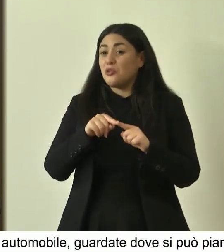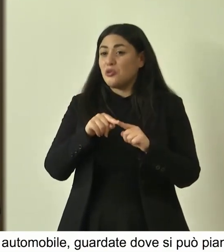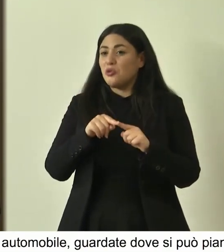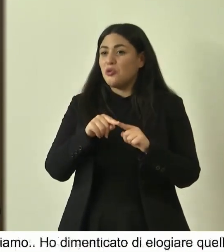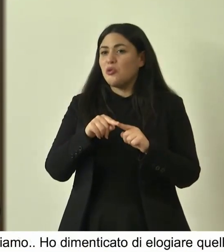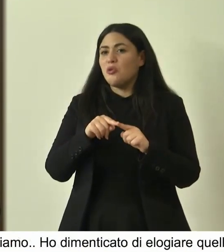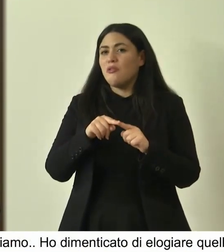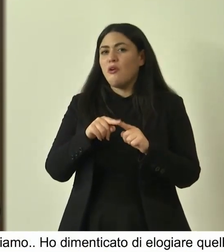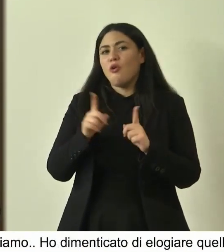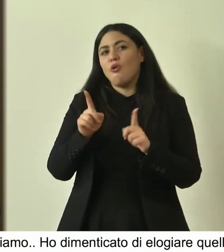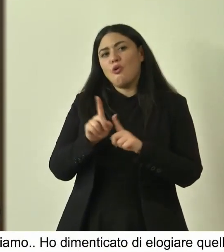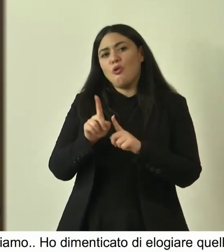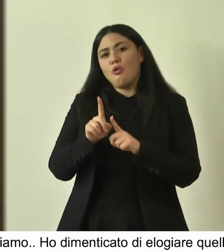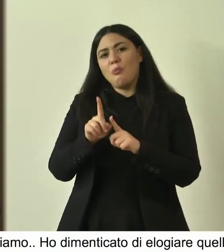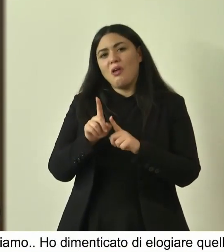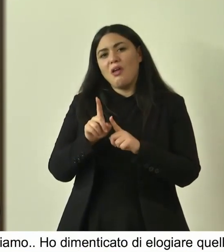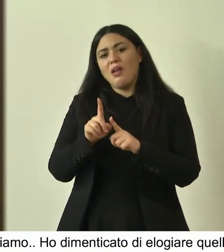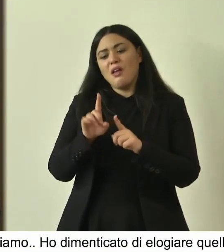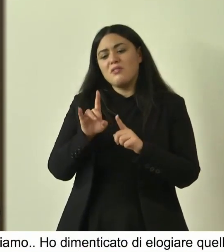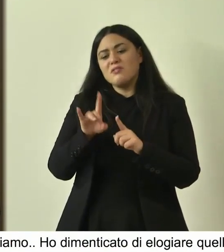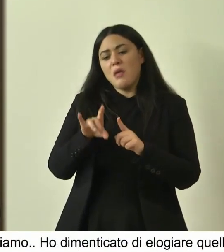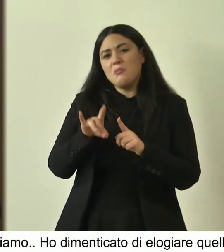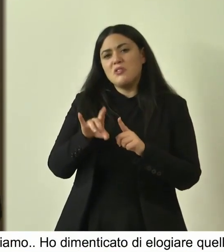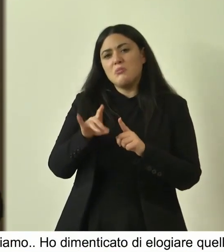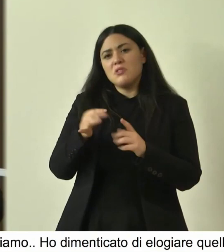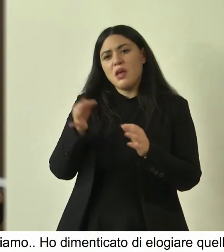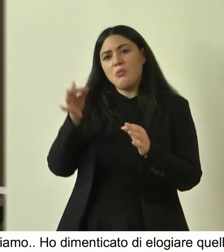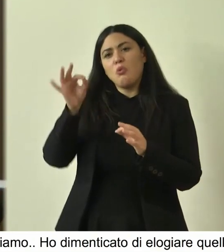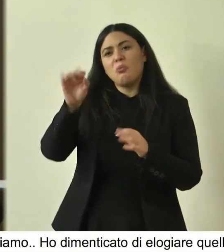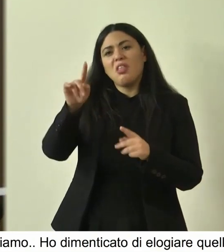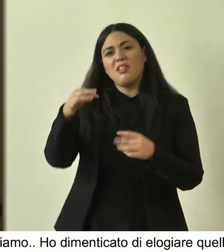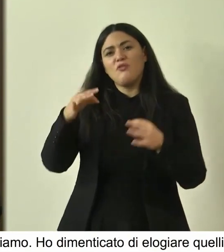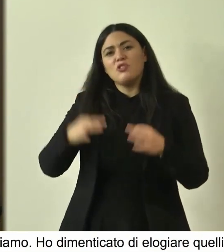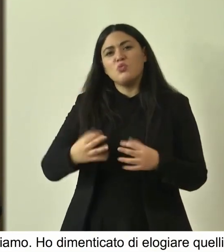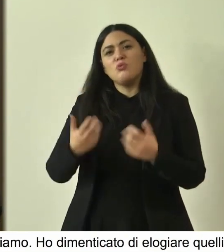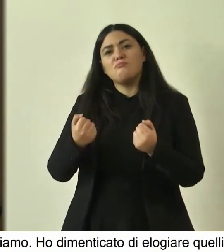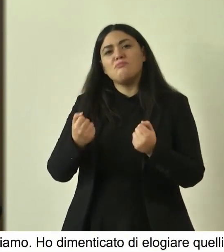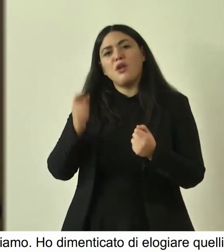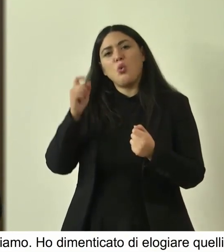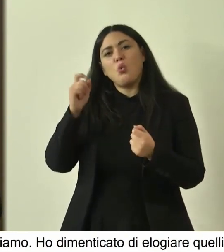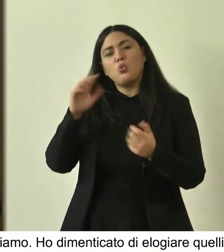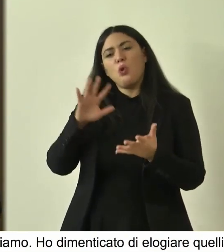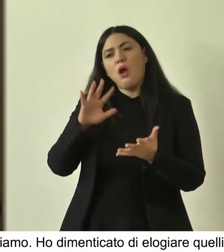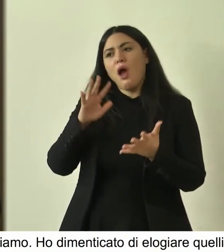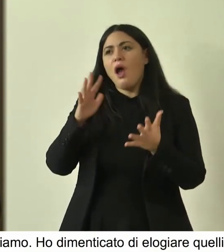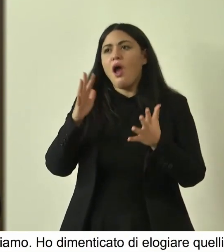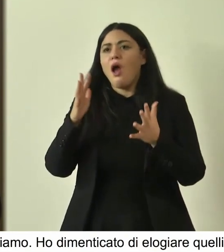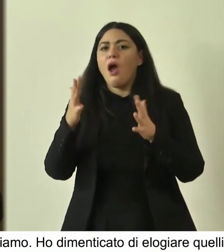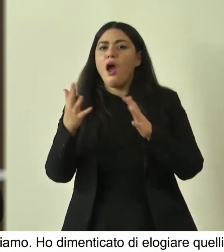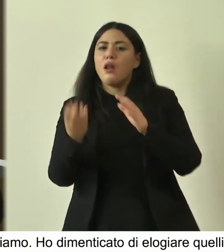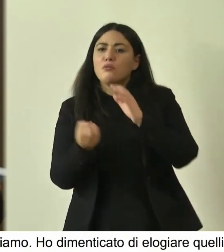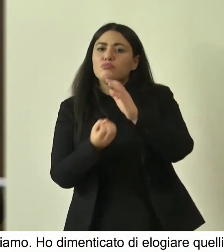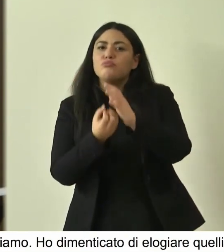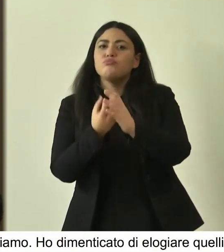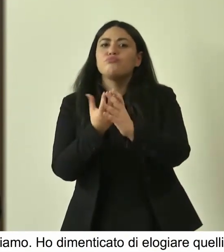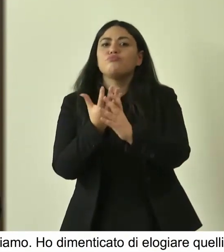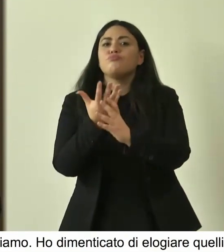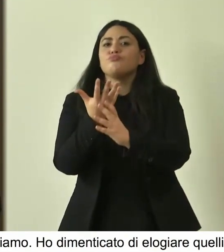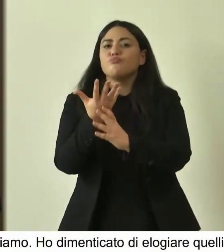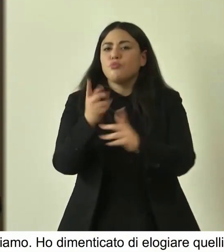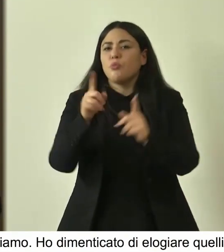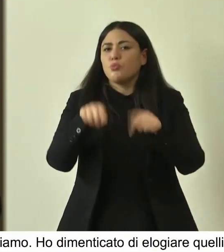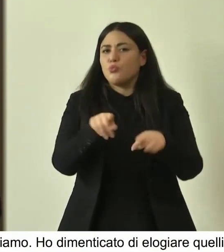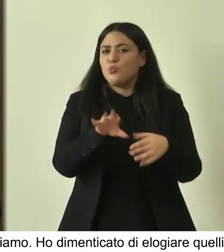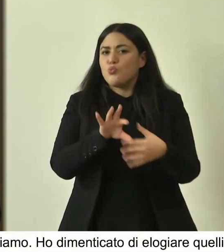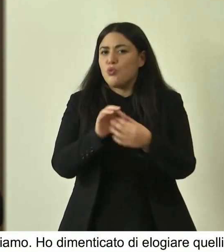di rinascita di questo nostro Istituto dei Beni Culturali, che abbiamo trasformato, ma l'abbiamo trasformato per esaltarlo, non